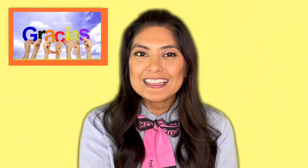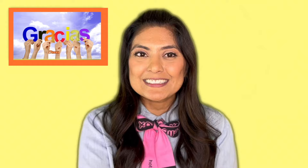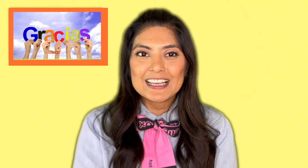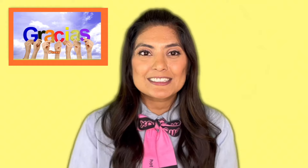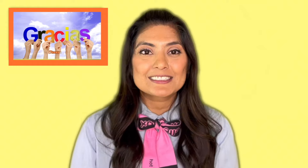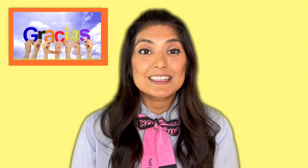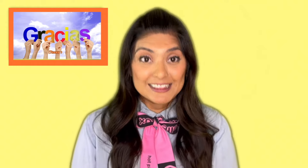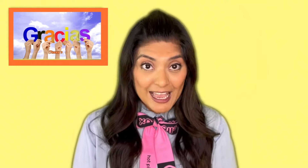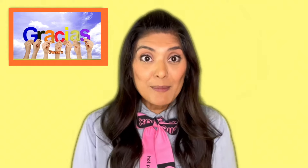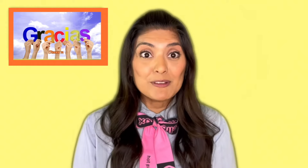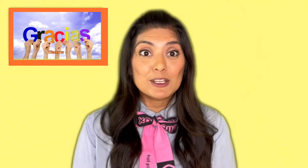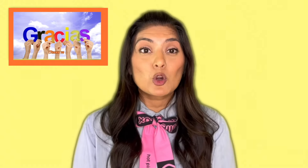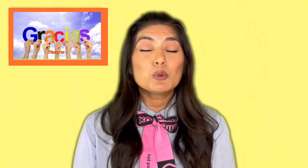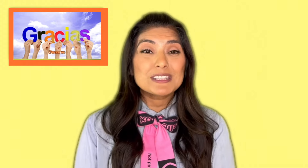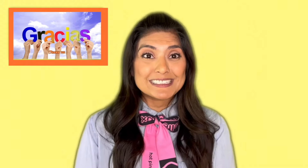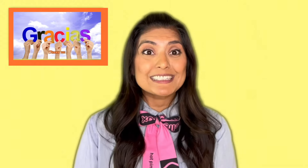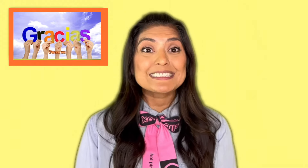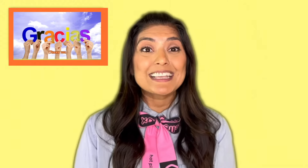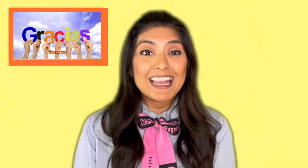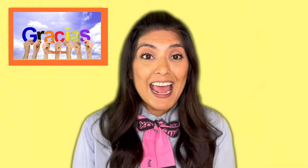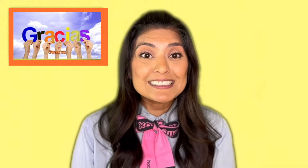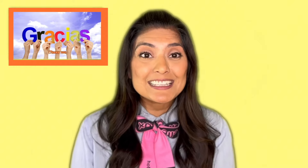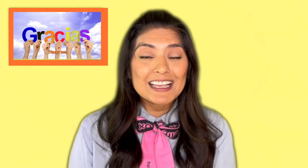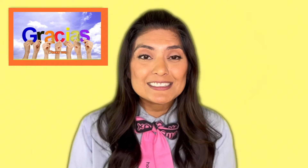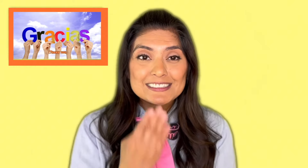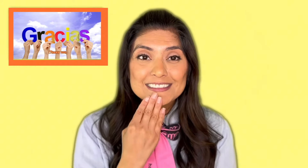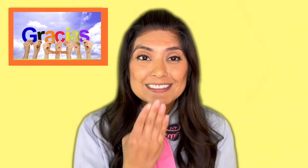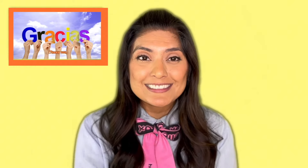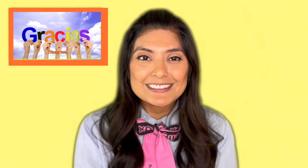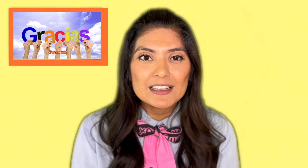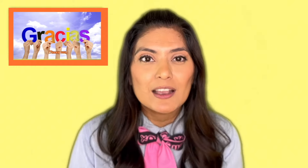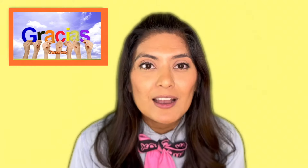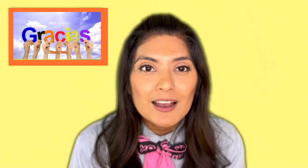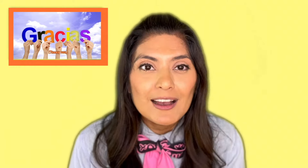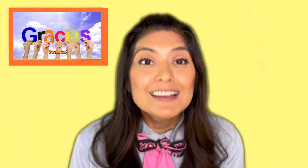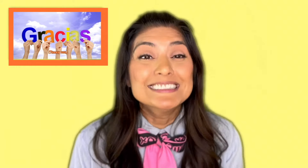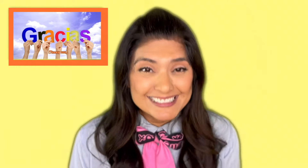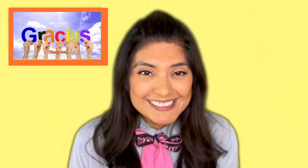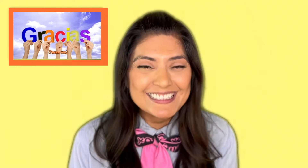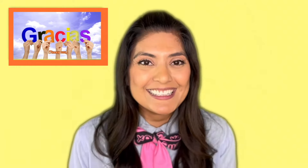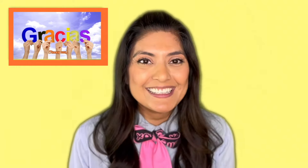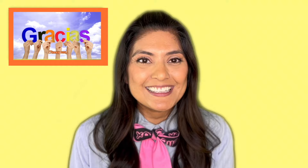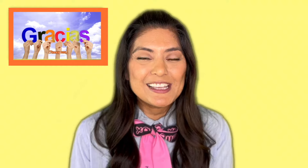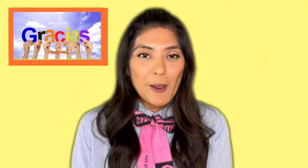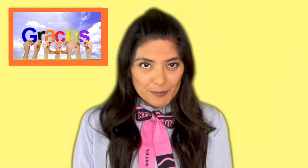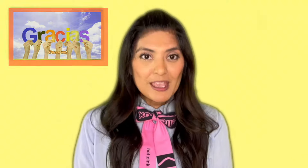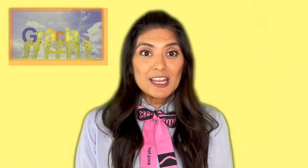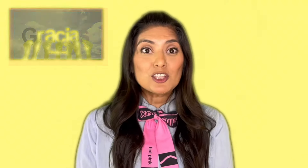Gracias. Déjame ver cómo dices gracias. ¡Sí! Bien hecho.